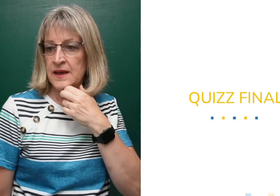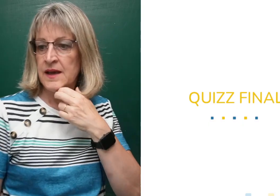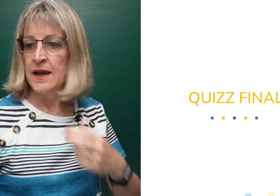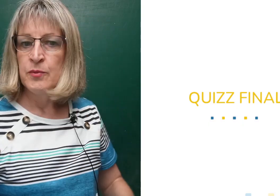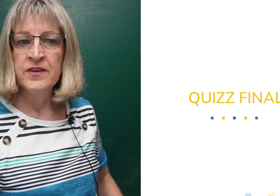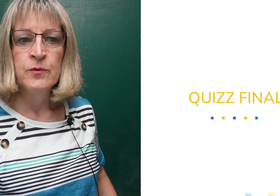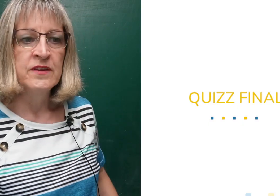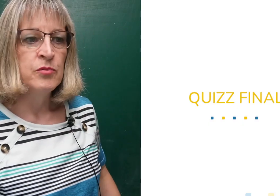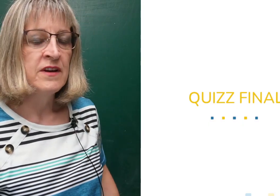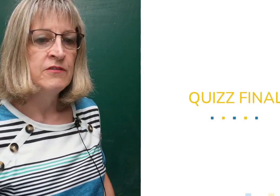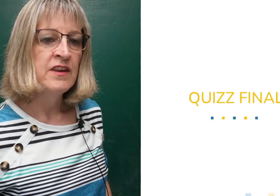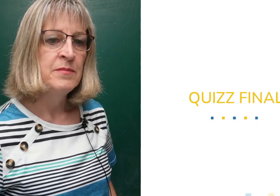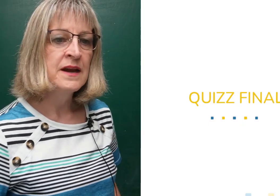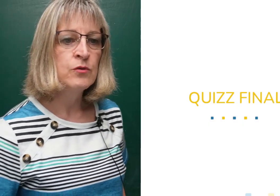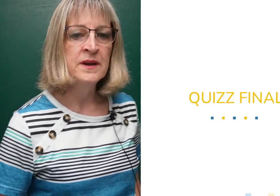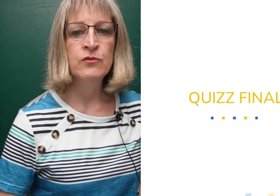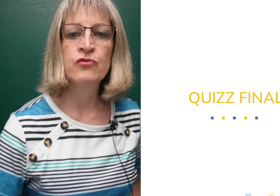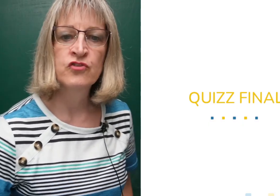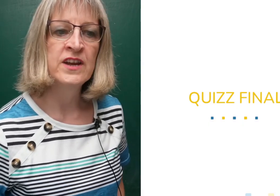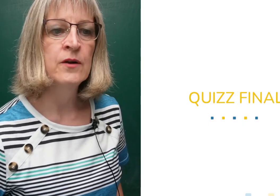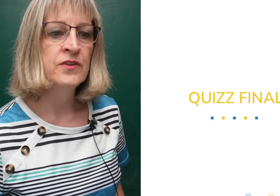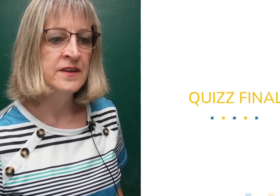Un petit quiz pour voir si vous avez bien compris tout ce que j'ai raconté.